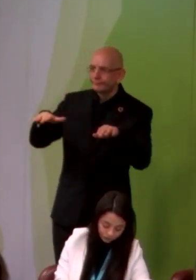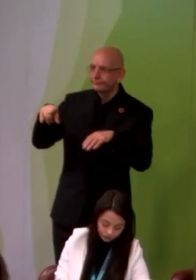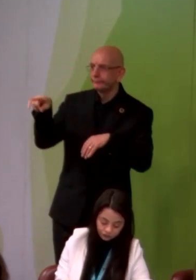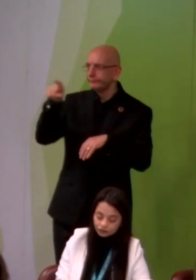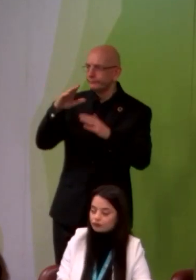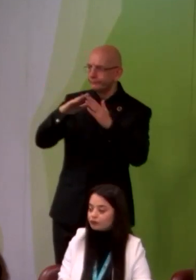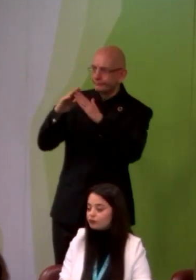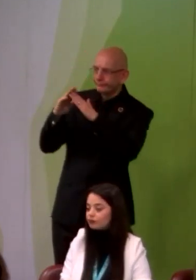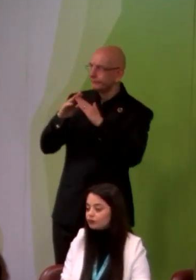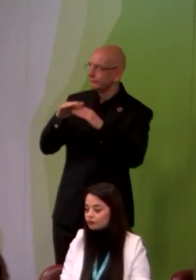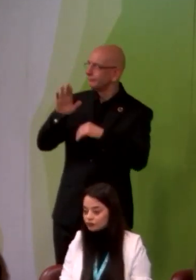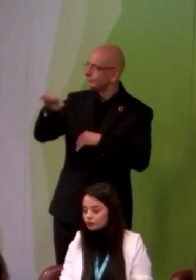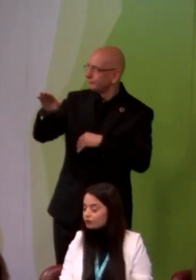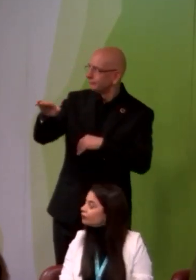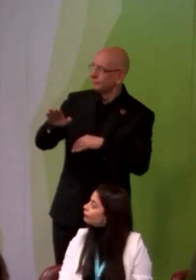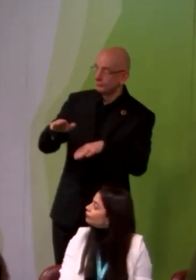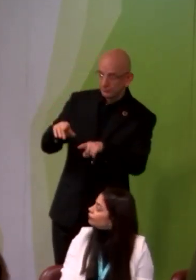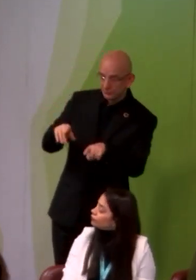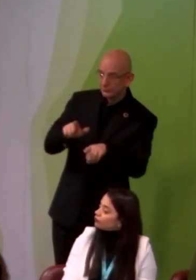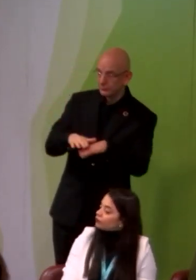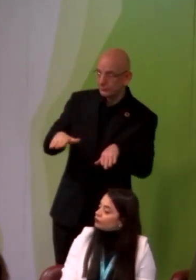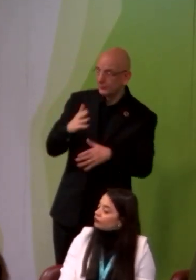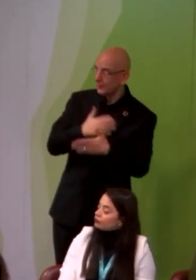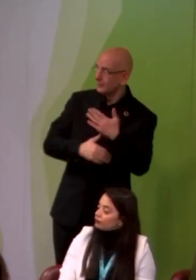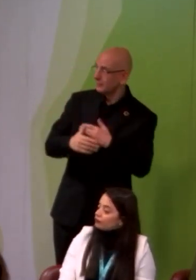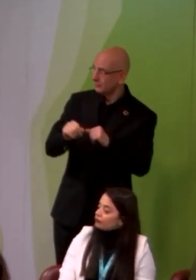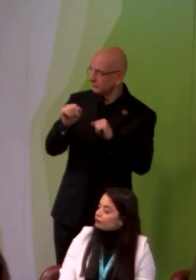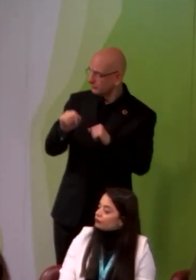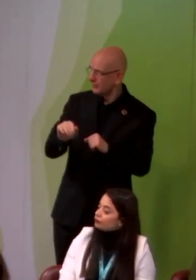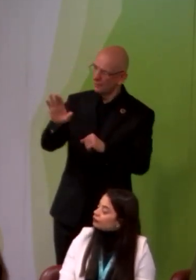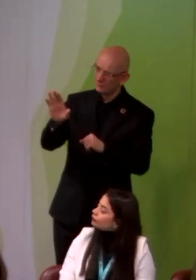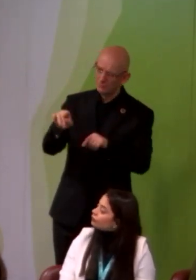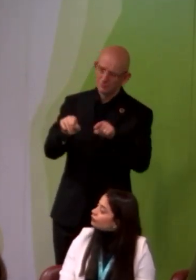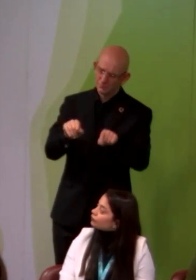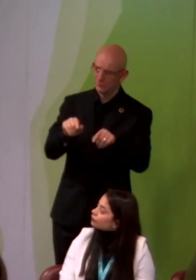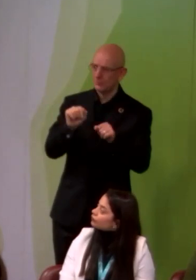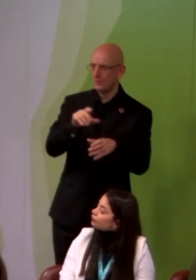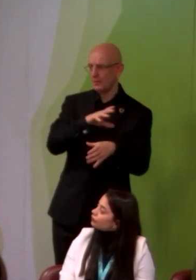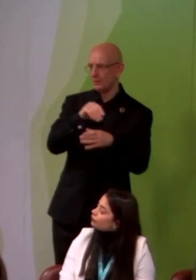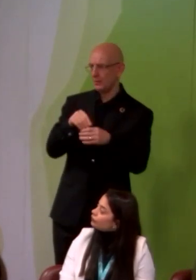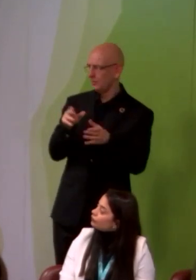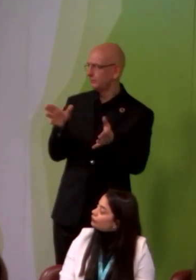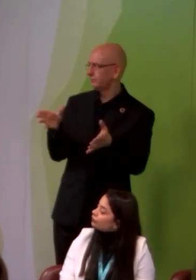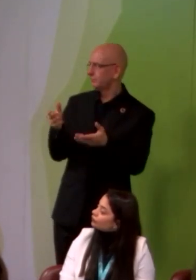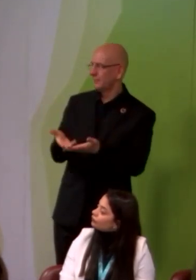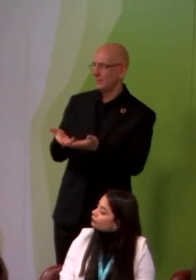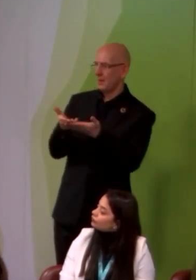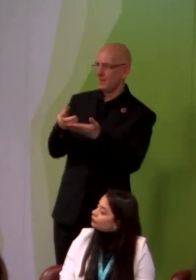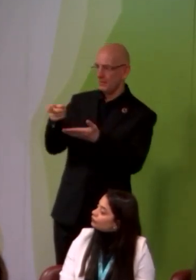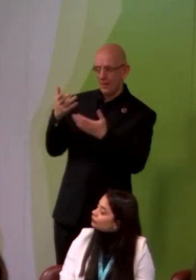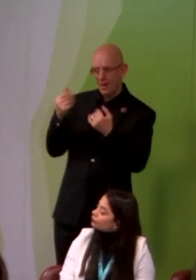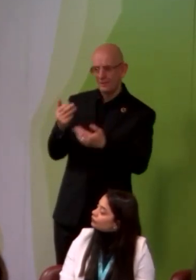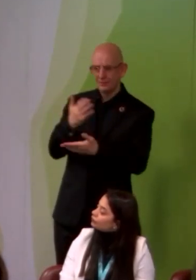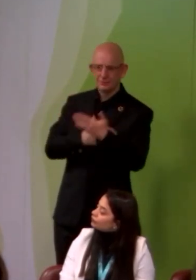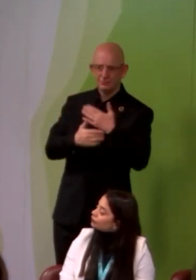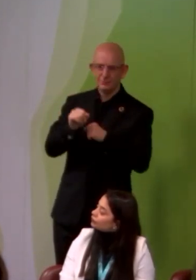à mettre son enfant vivant avec handicapé dans l'école. Faire comprendre les enfants en général